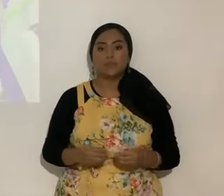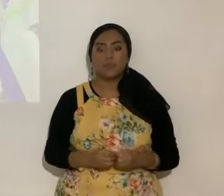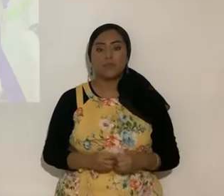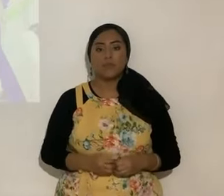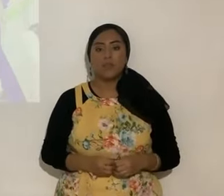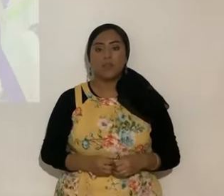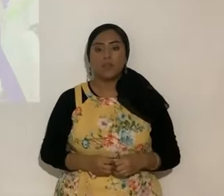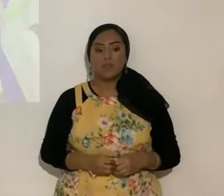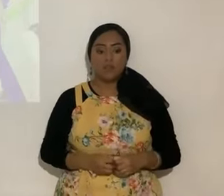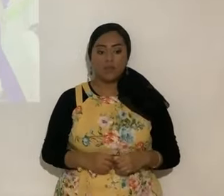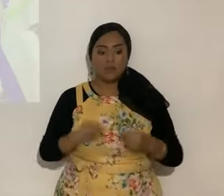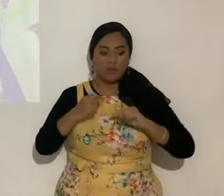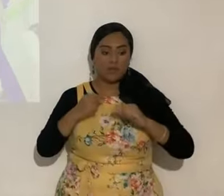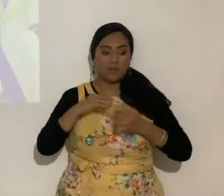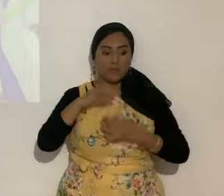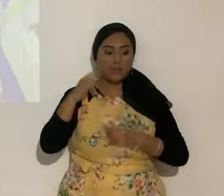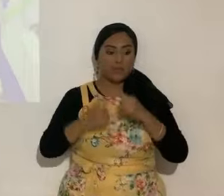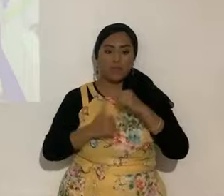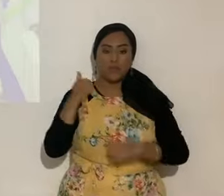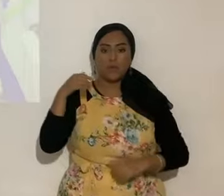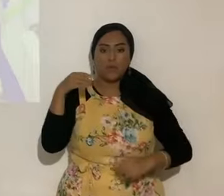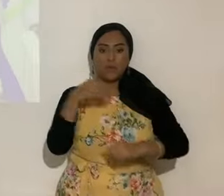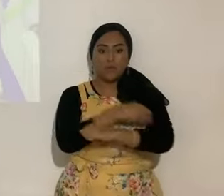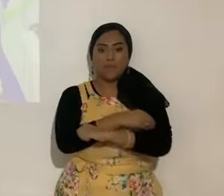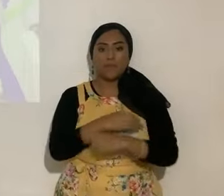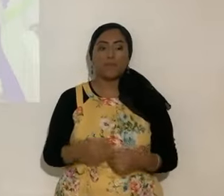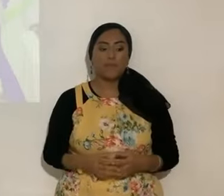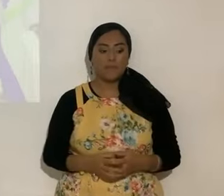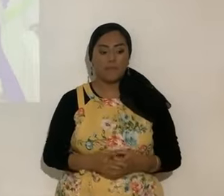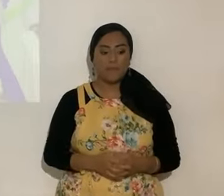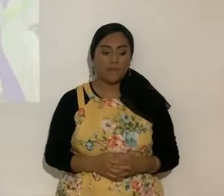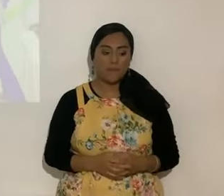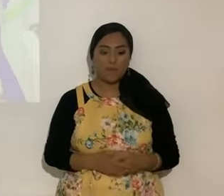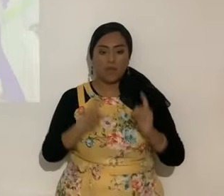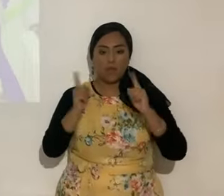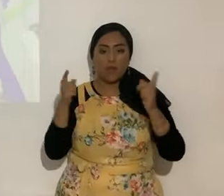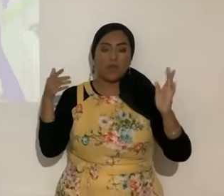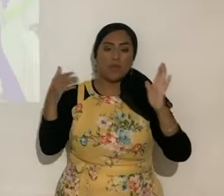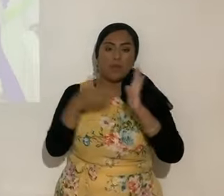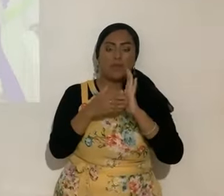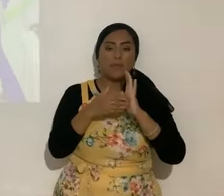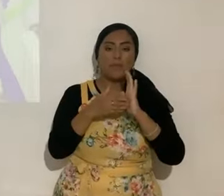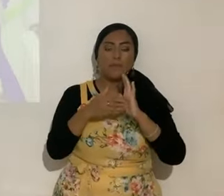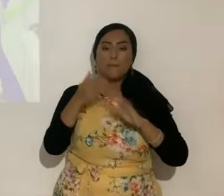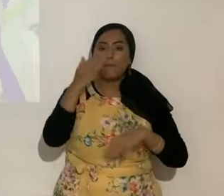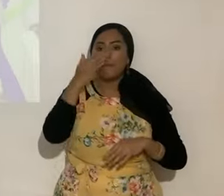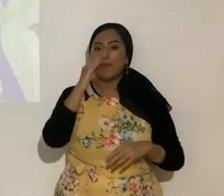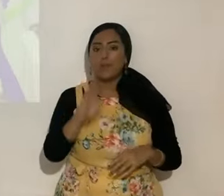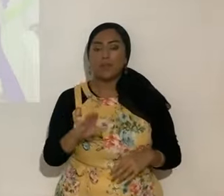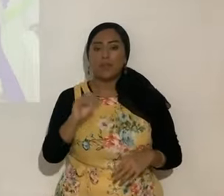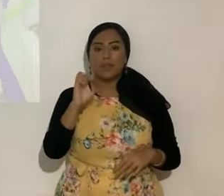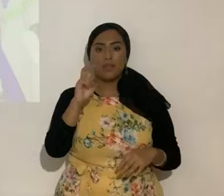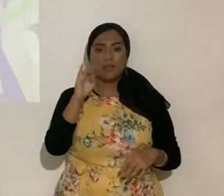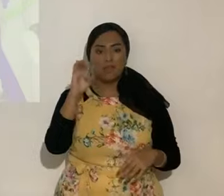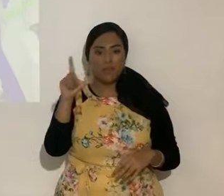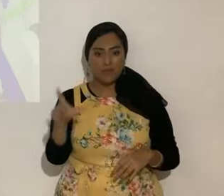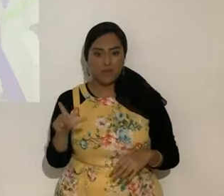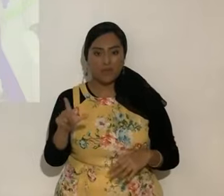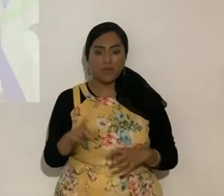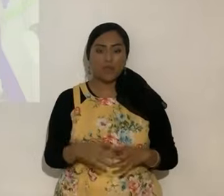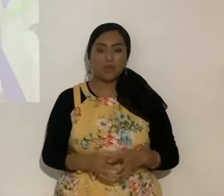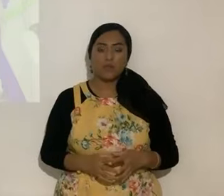espiritual es la más fuerte, hermanos, porque se va contra el mal, contra una ideología mala,